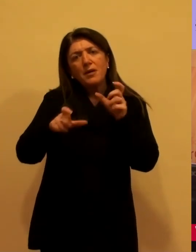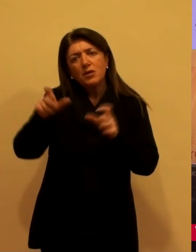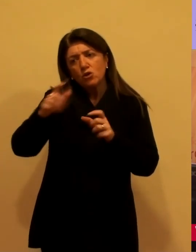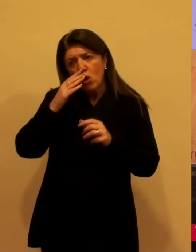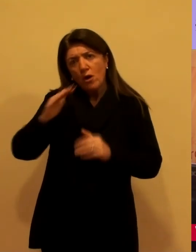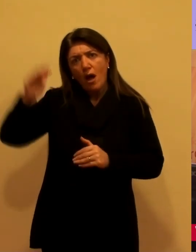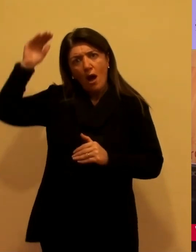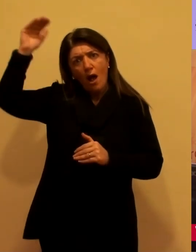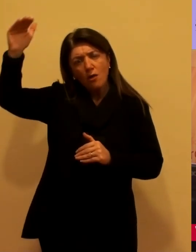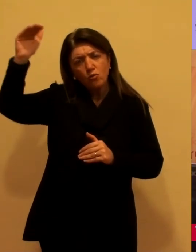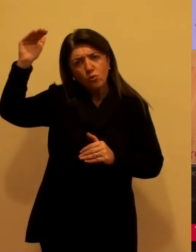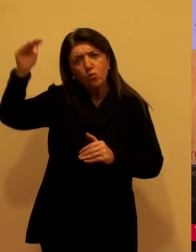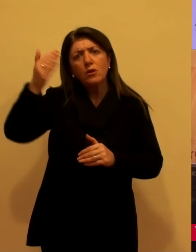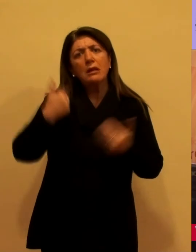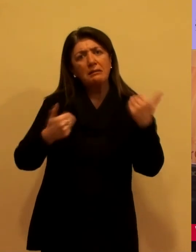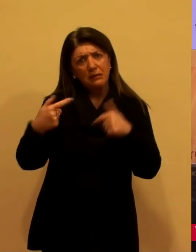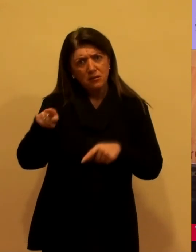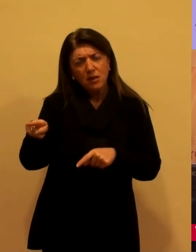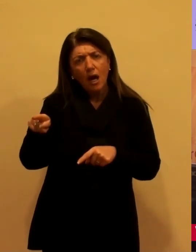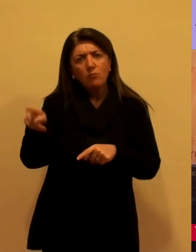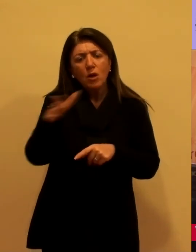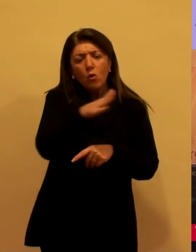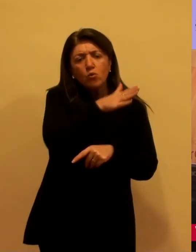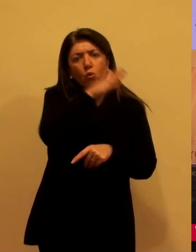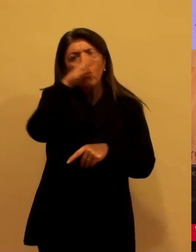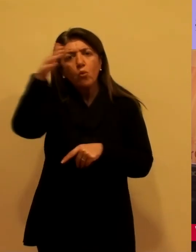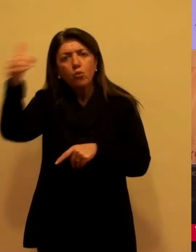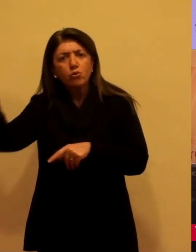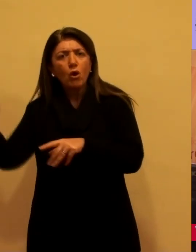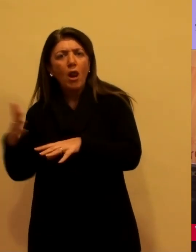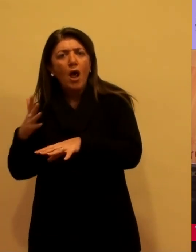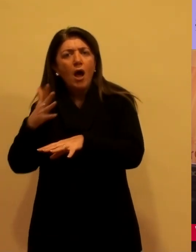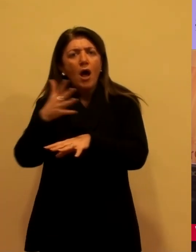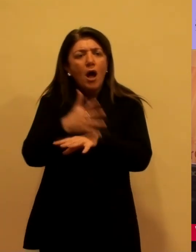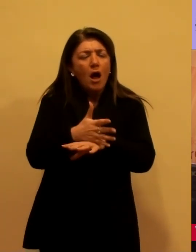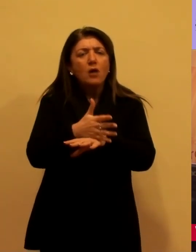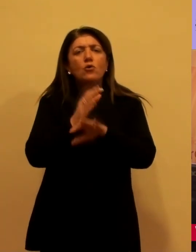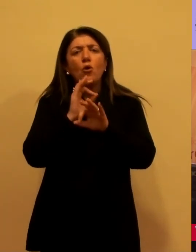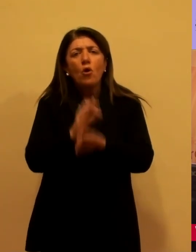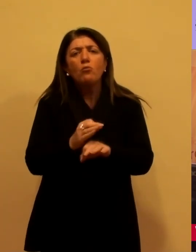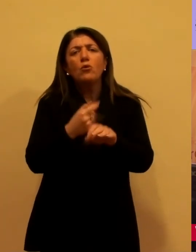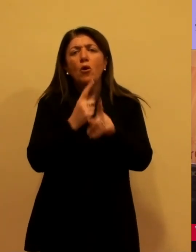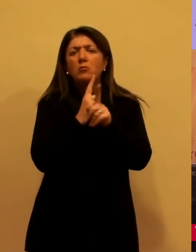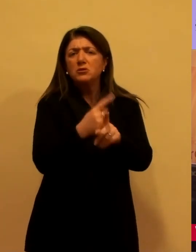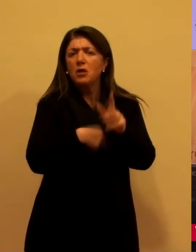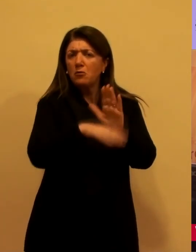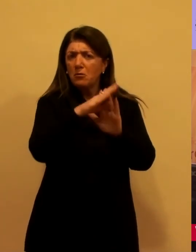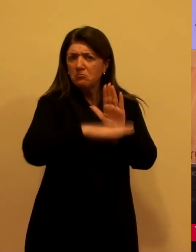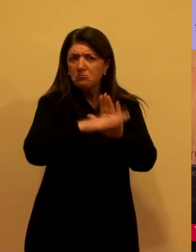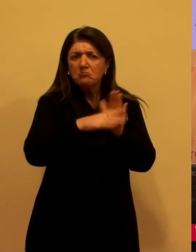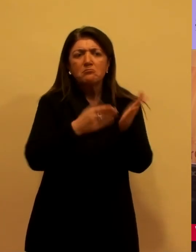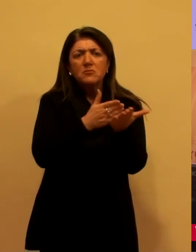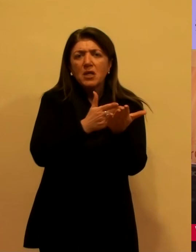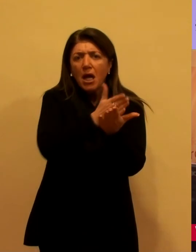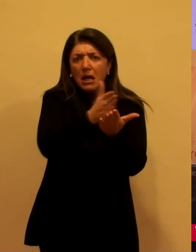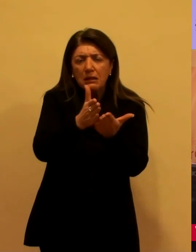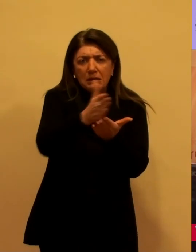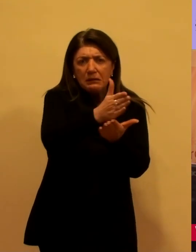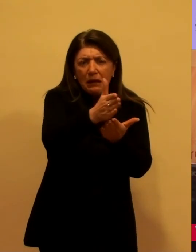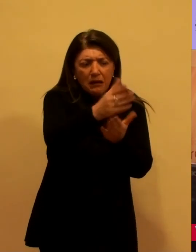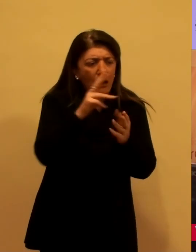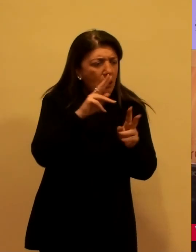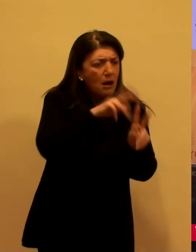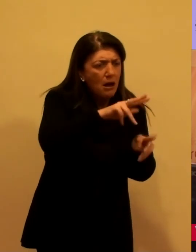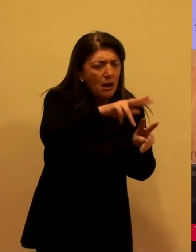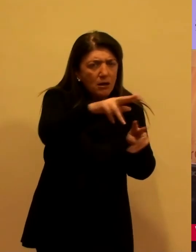disabilità che ci seguono tutto l'anno e quindi svolgono degli itinerari, diciamo, in un parco, mi immagino.